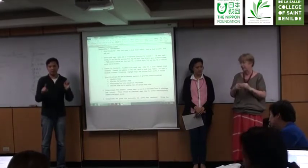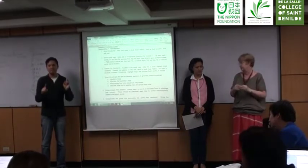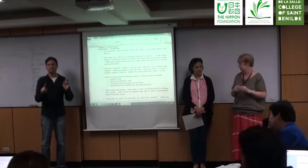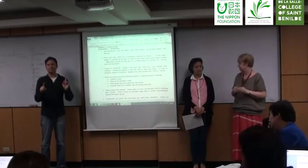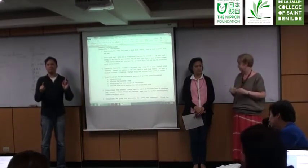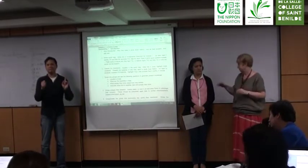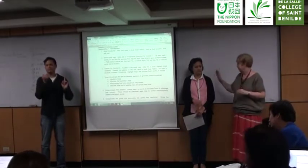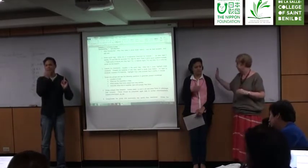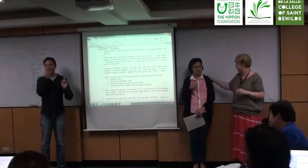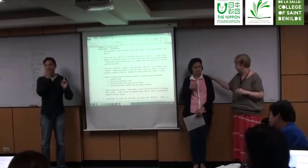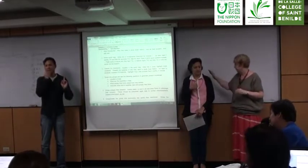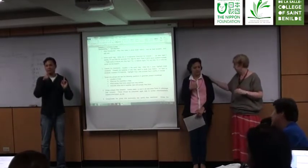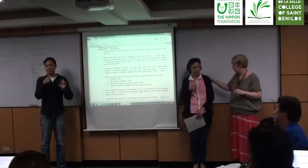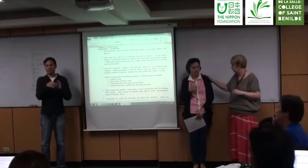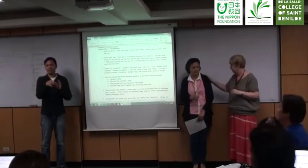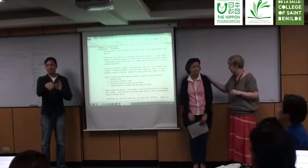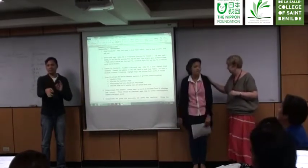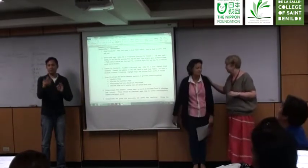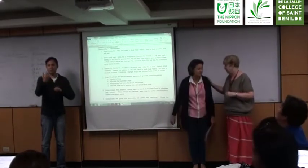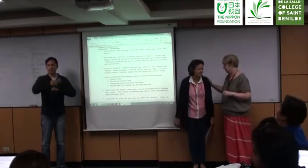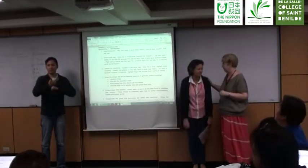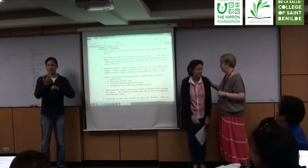flexible.